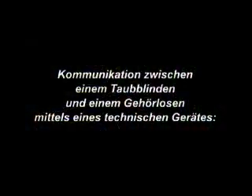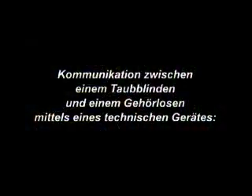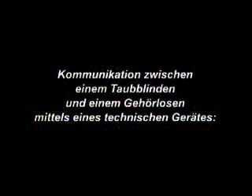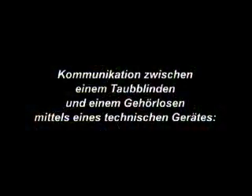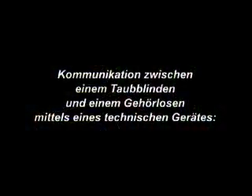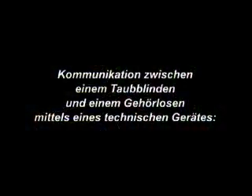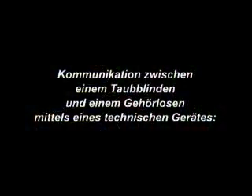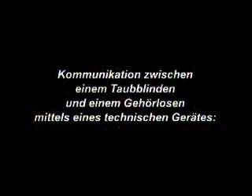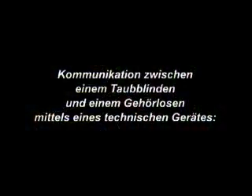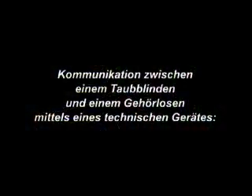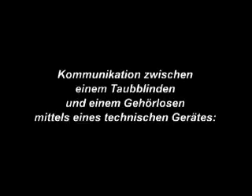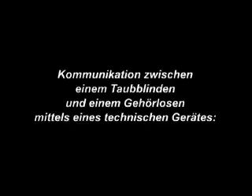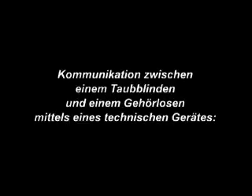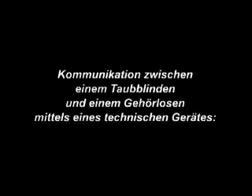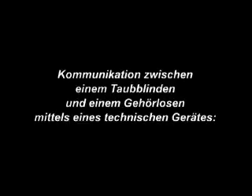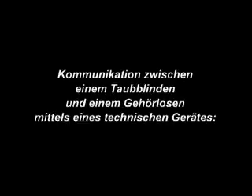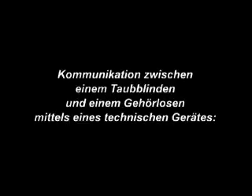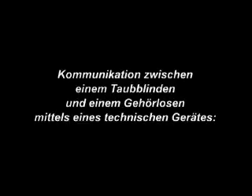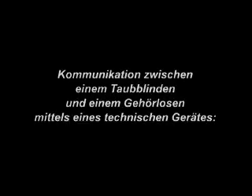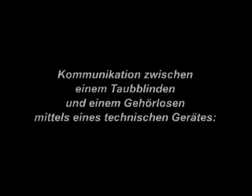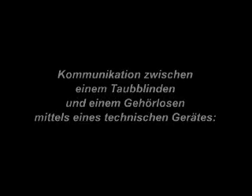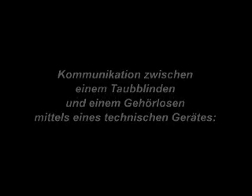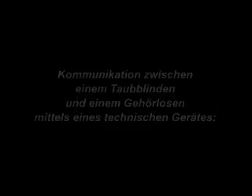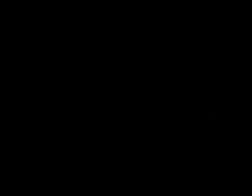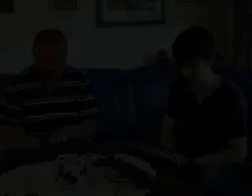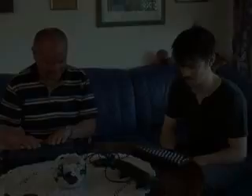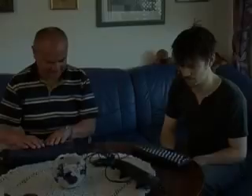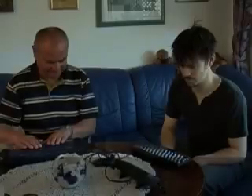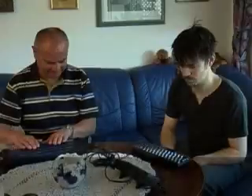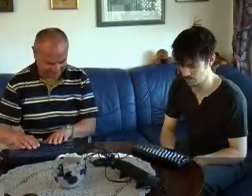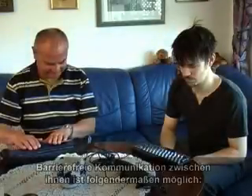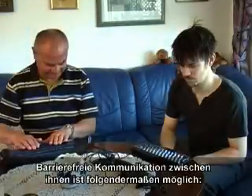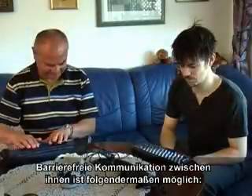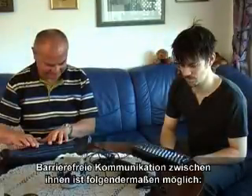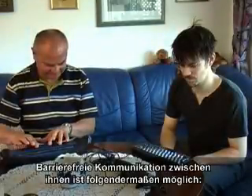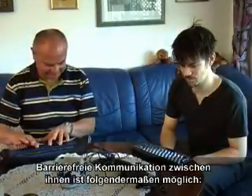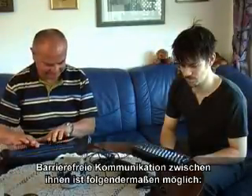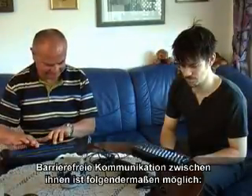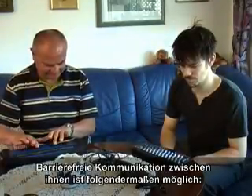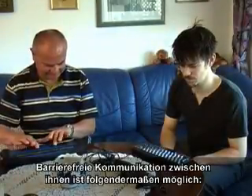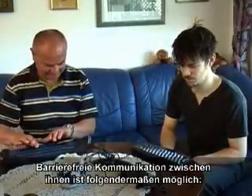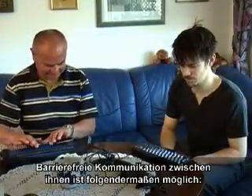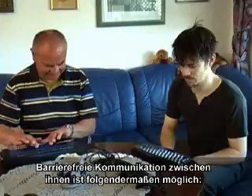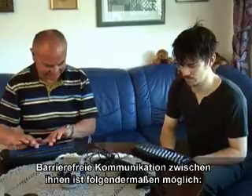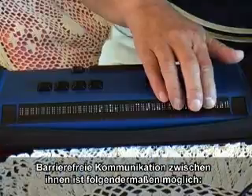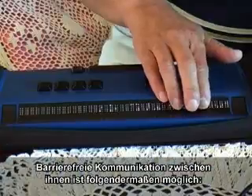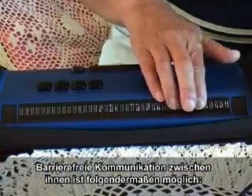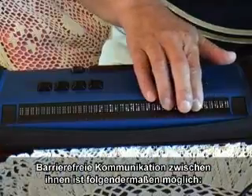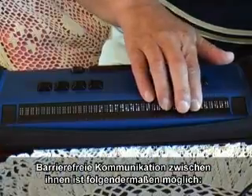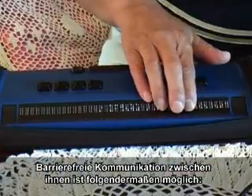Kommunikation zwischen einem Taubblinden und einem Gehörlosen mittels eines technischen Gerätes. Barrierefreie Kommunikation zwischen ihnen